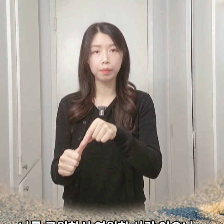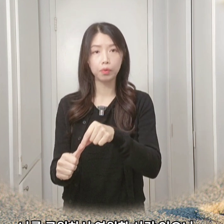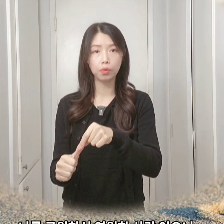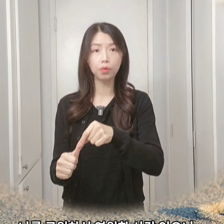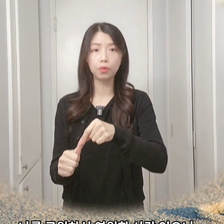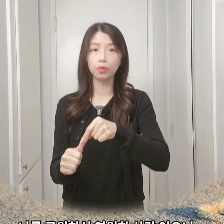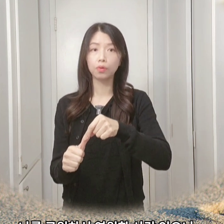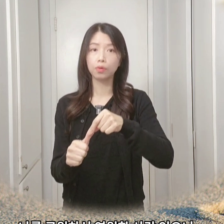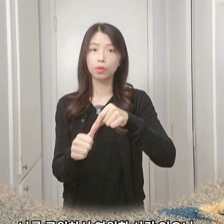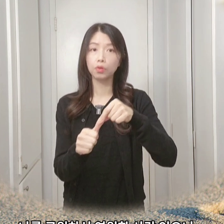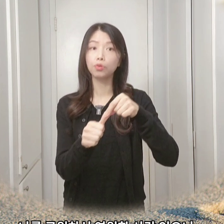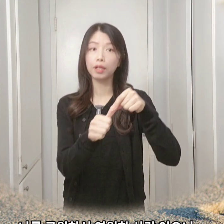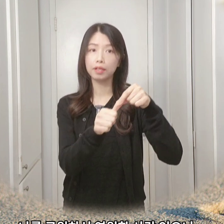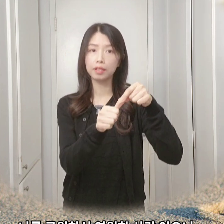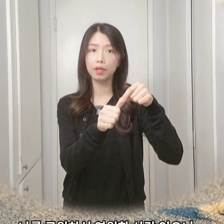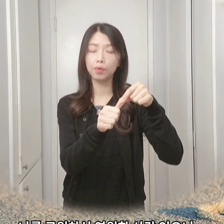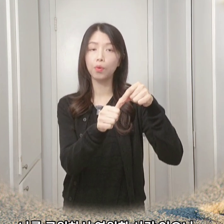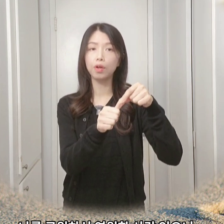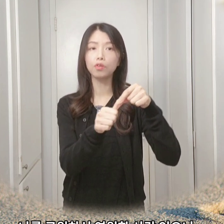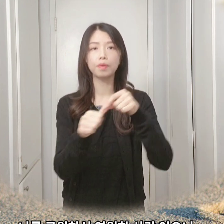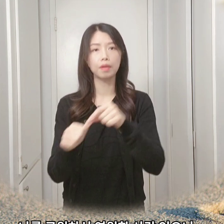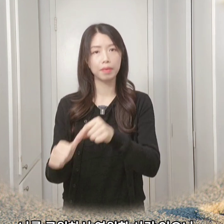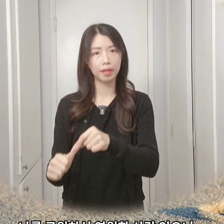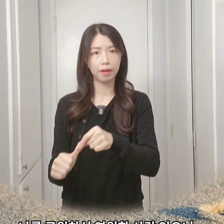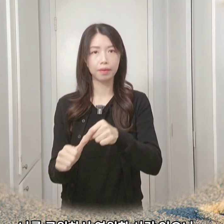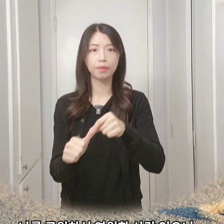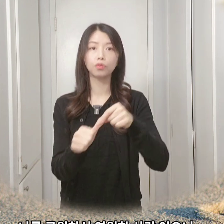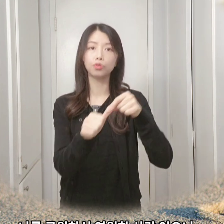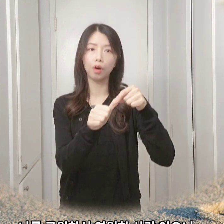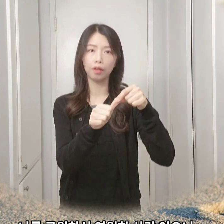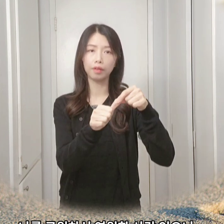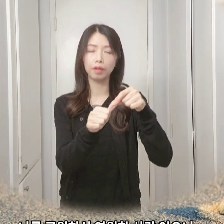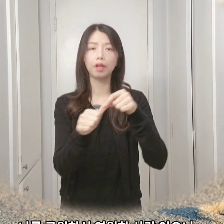엄지를 잡고 구하듯이 위로 올려주시면 됩니다.